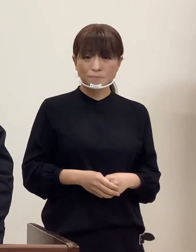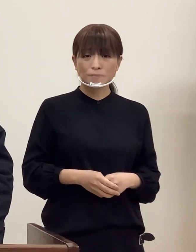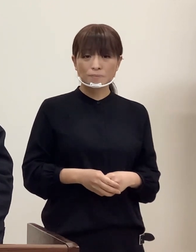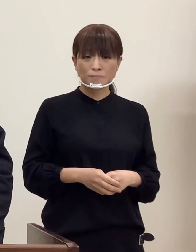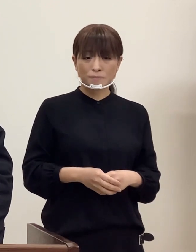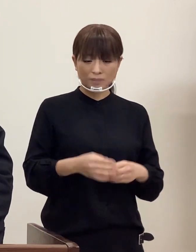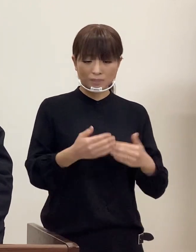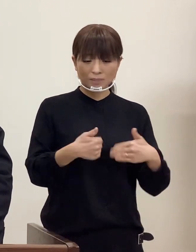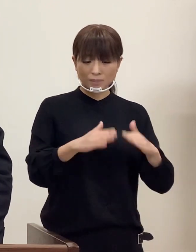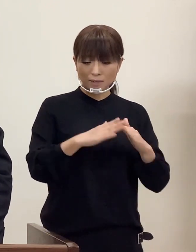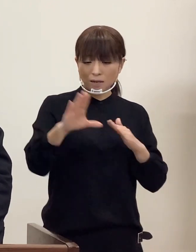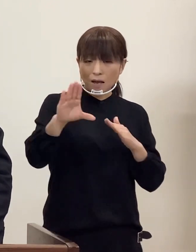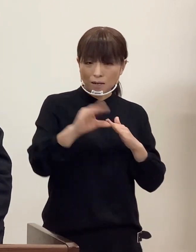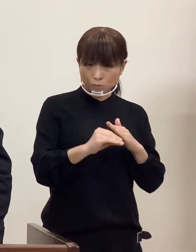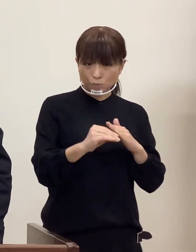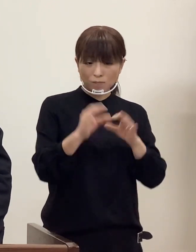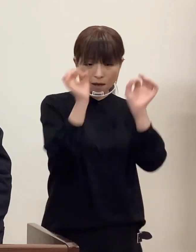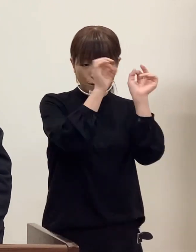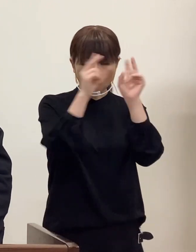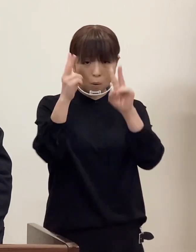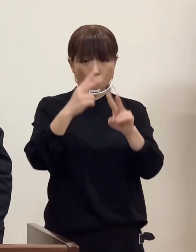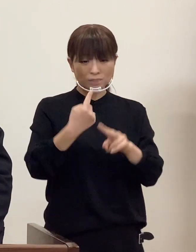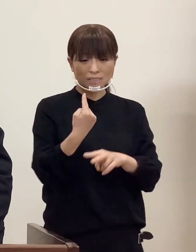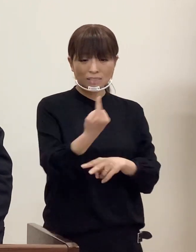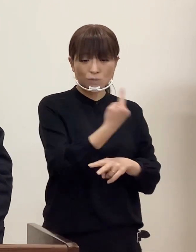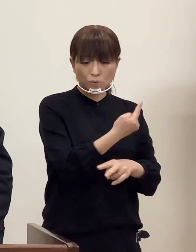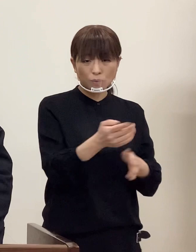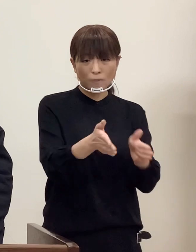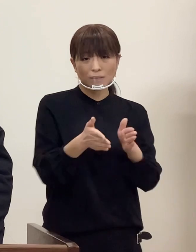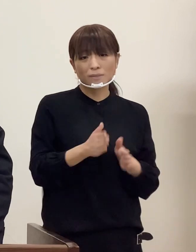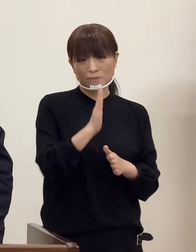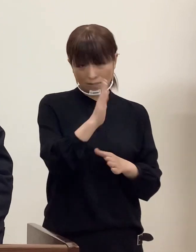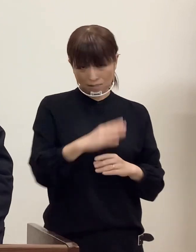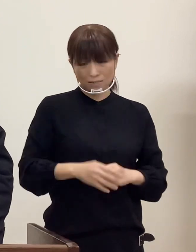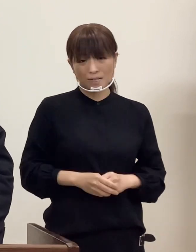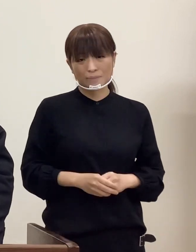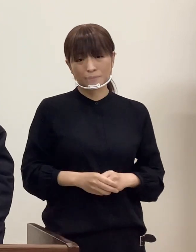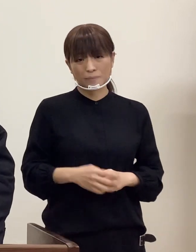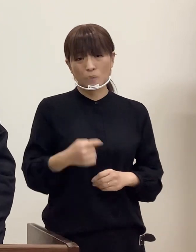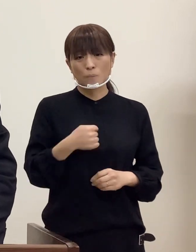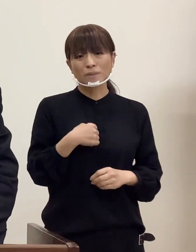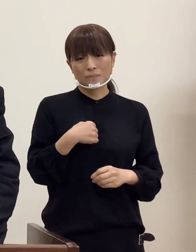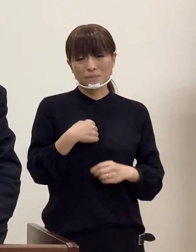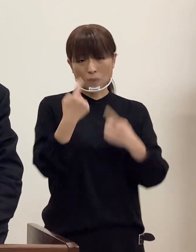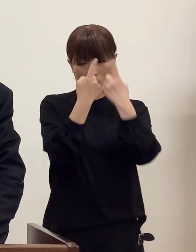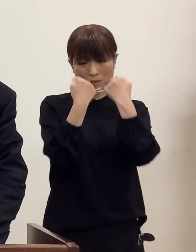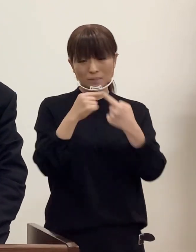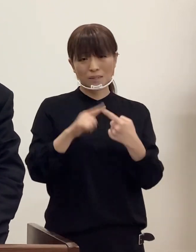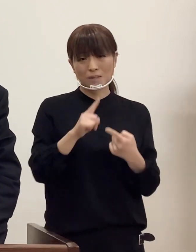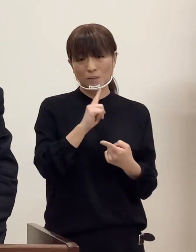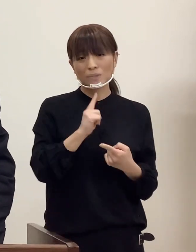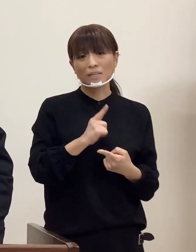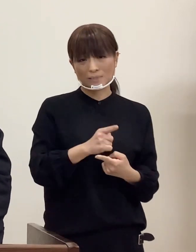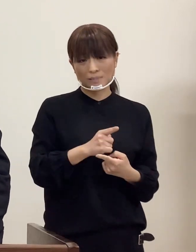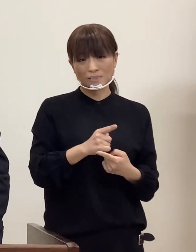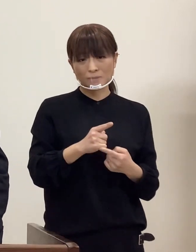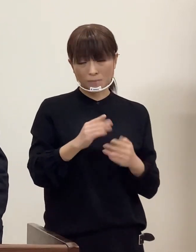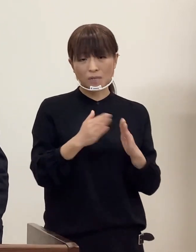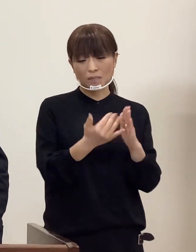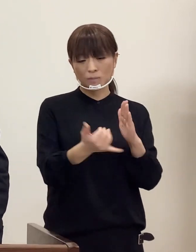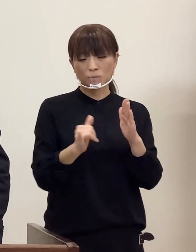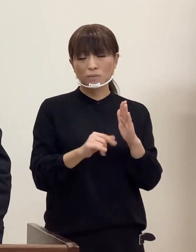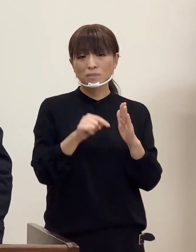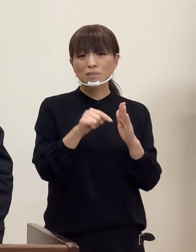等の移動はできる限りお控えください。私事になりますが、私の一族についても